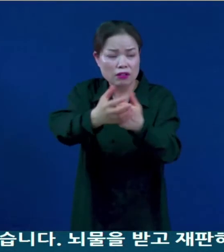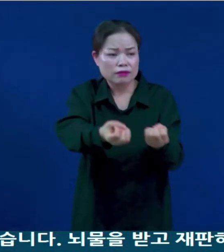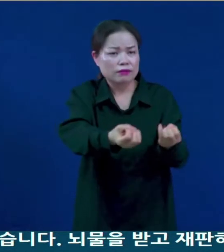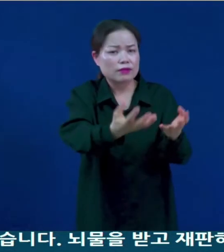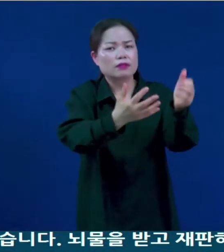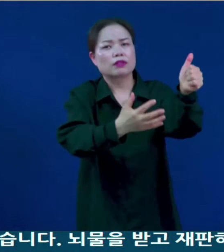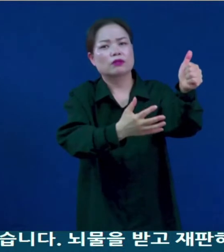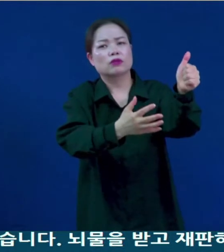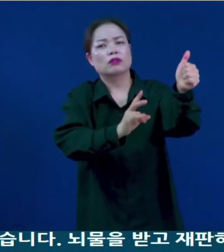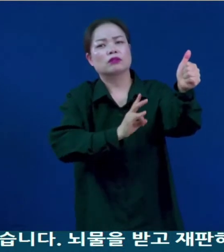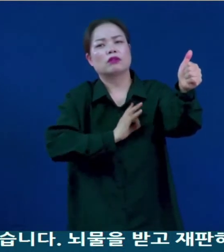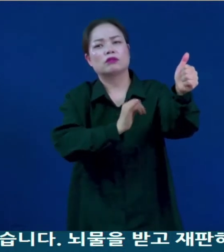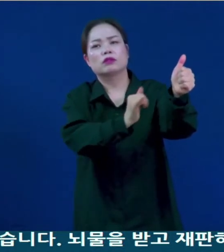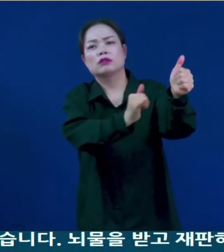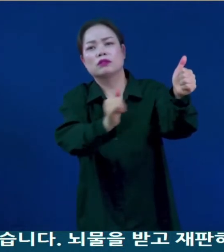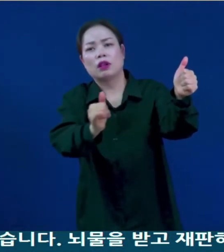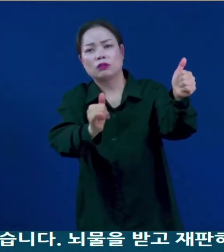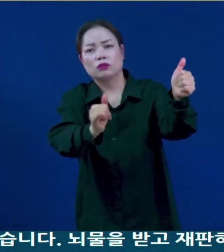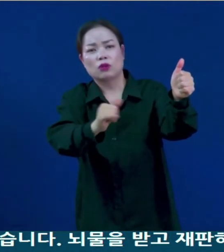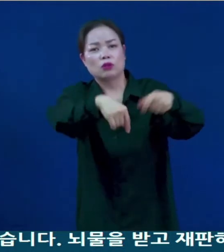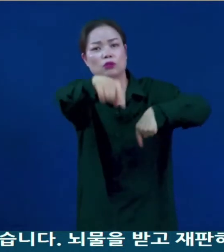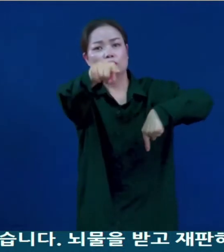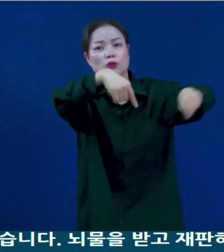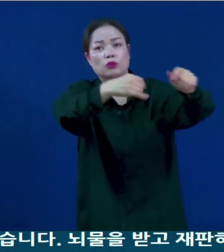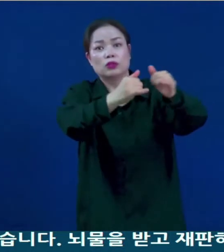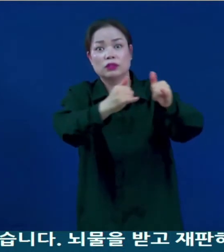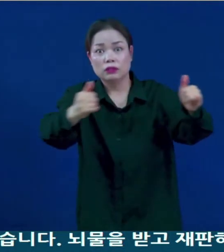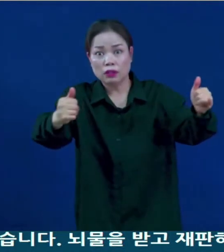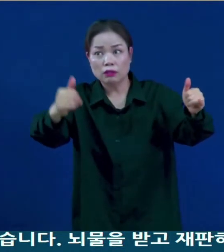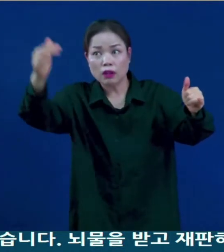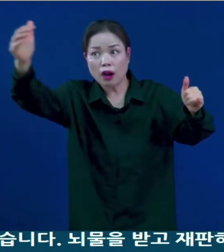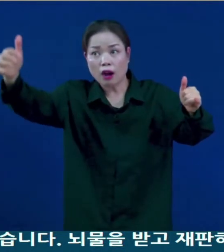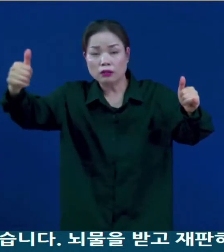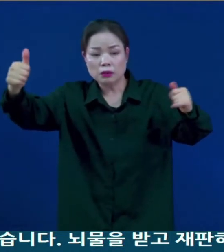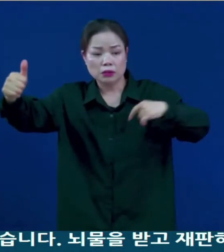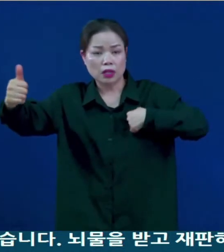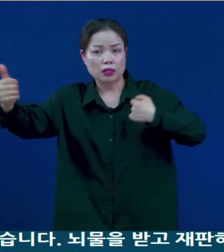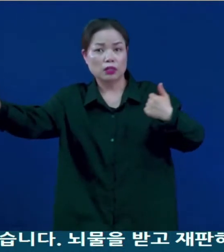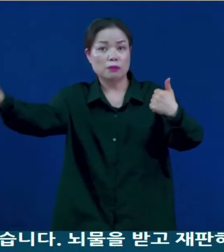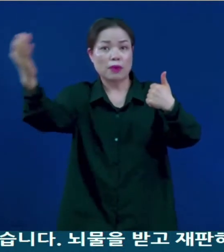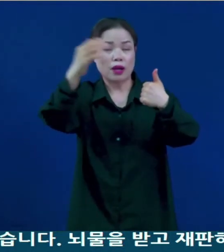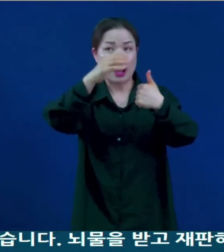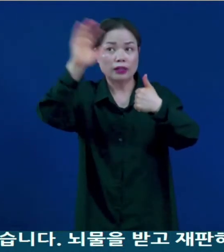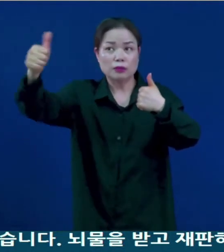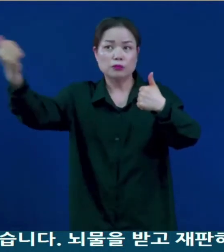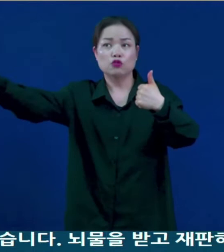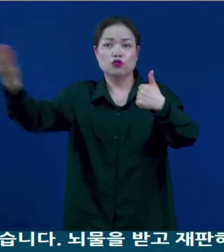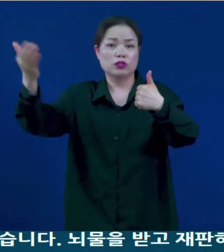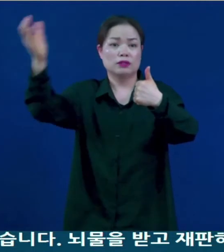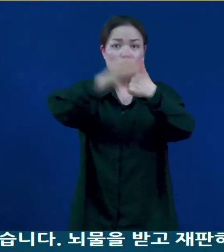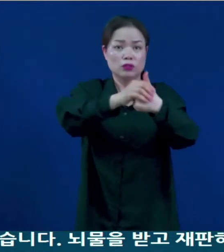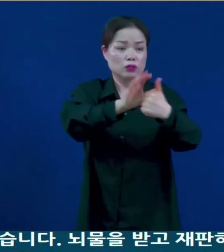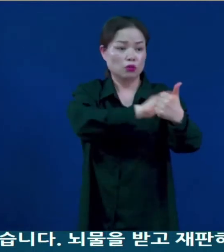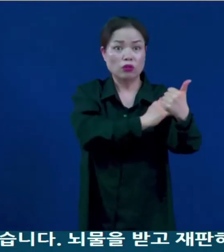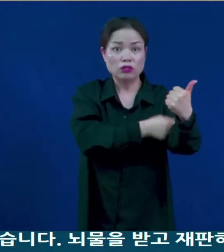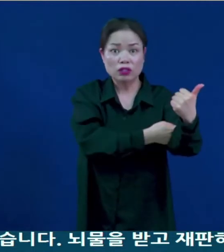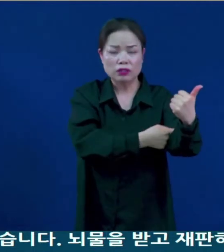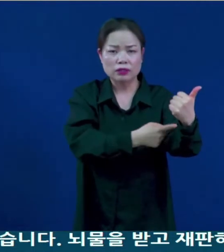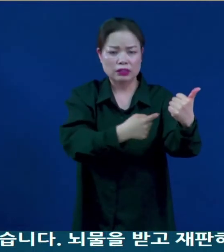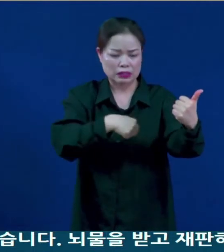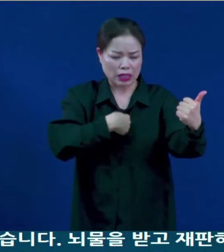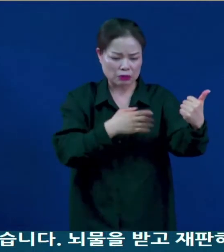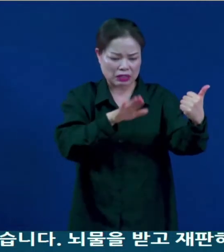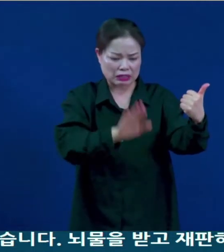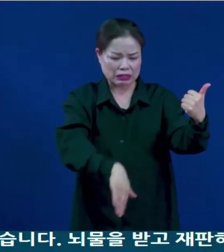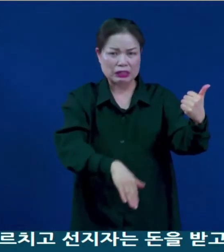제사장도 선지자도 통치자도 하나님이 자기들에게 주신 그 권세를 자기보다